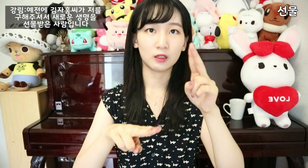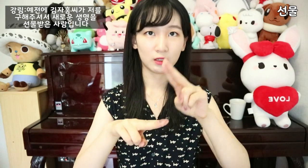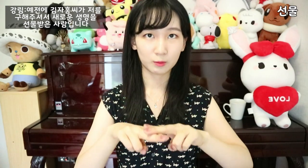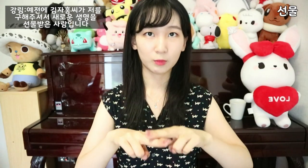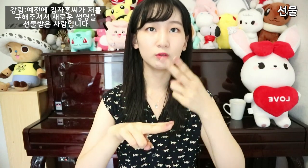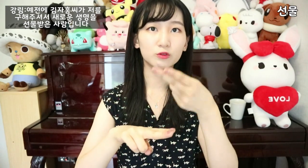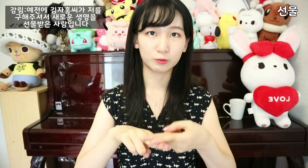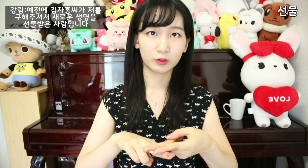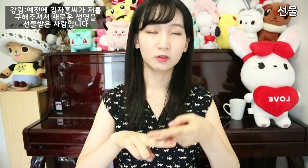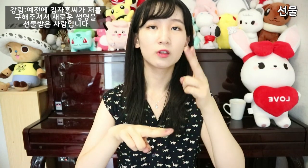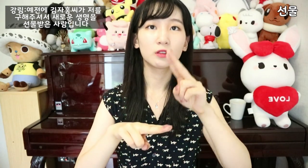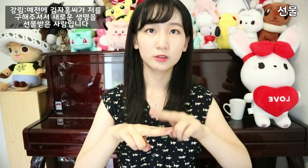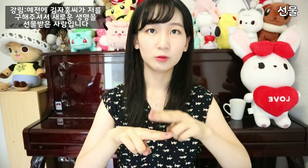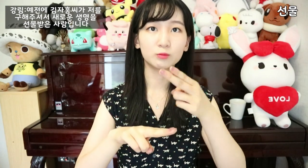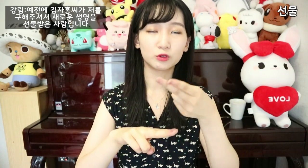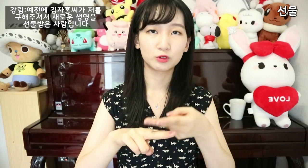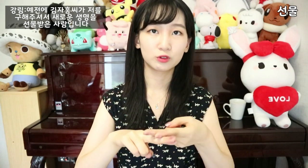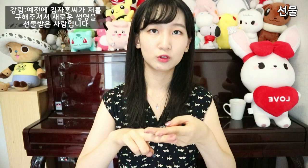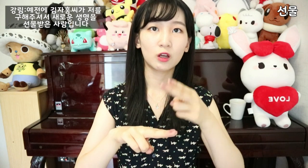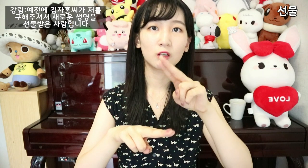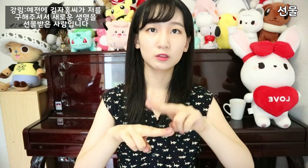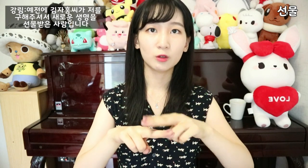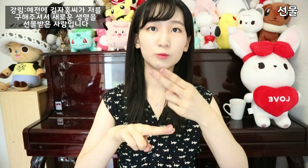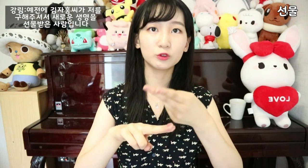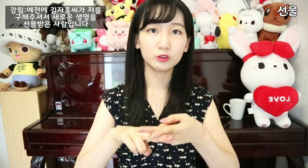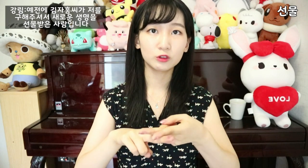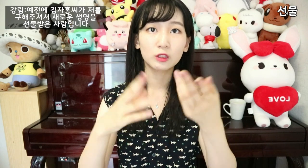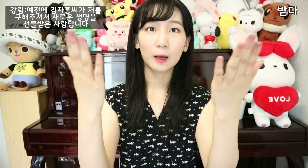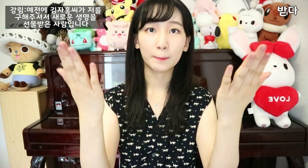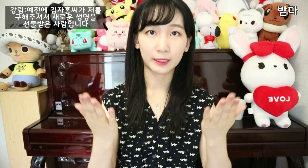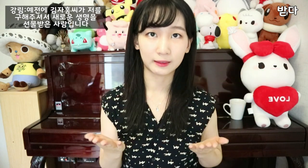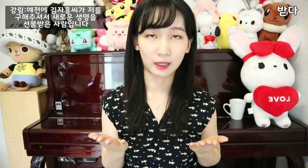이렇게 한 번, 두 번. 선물, 선물.